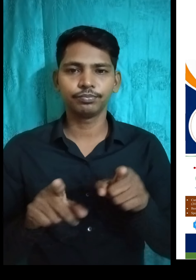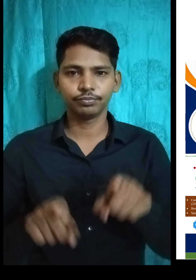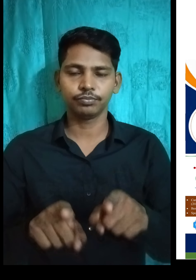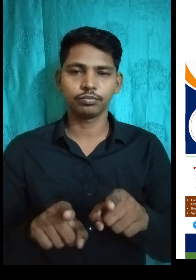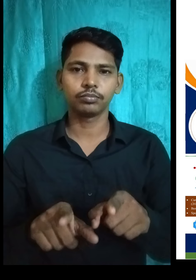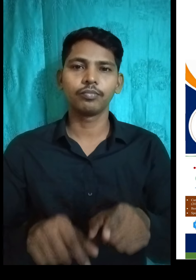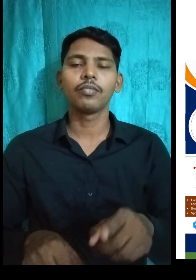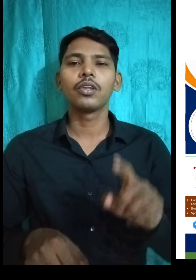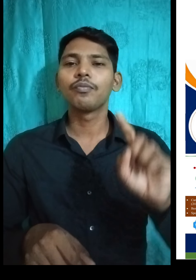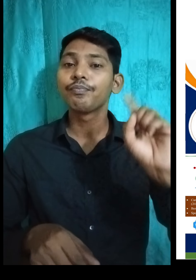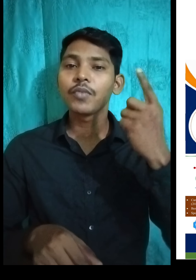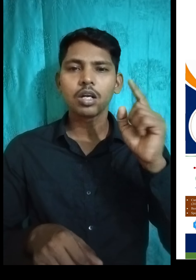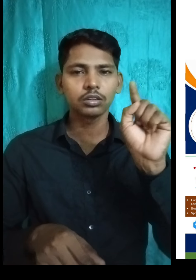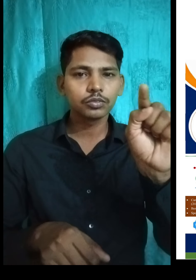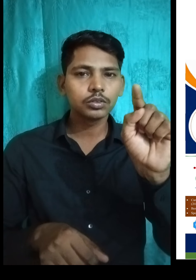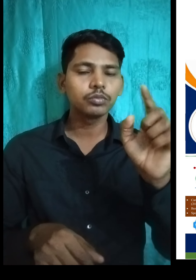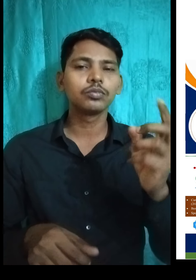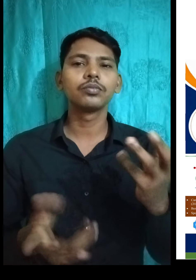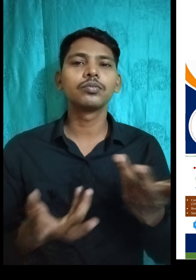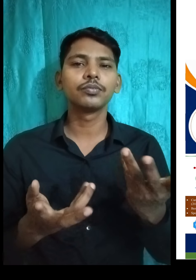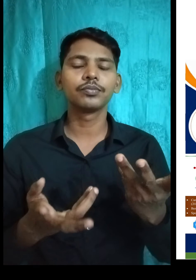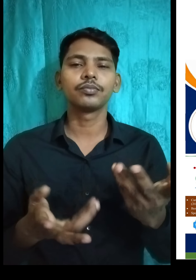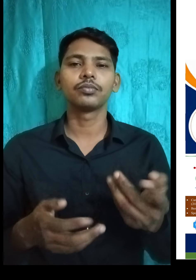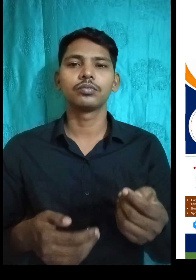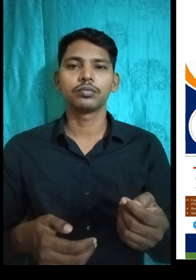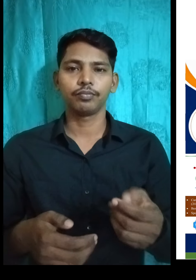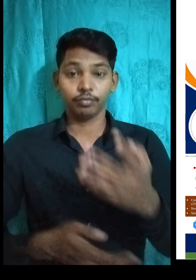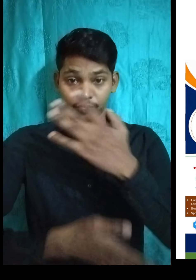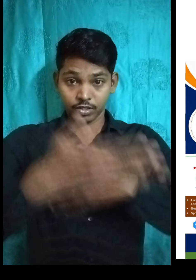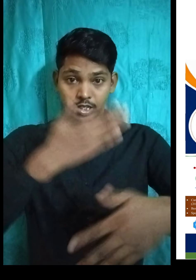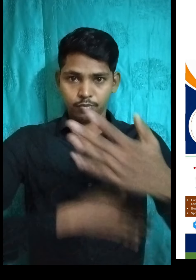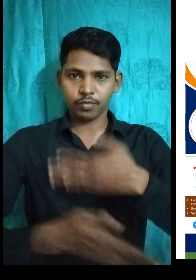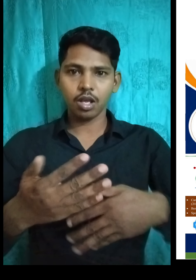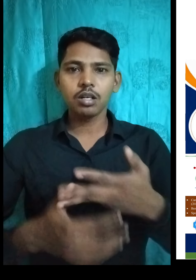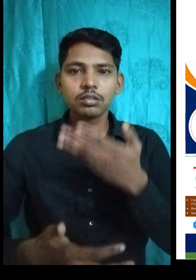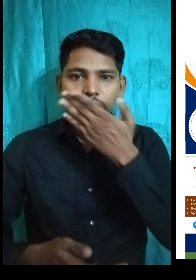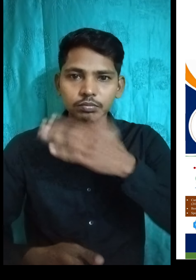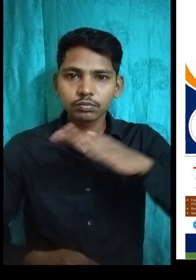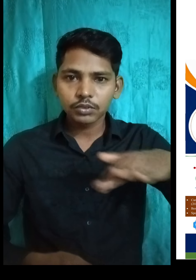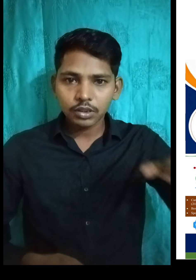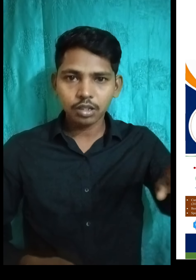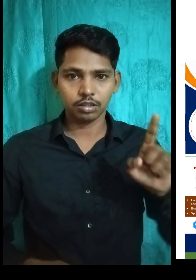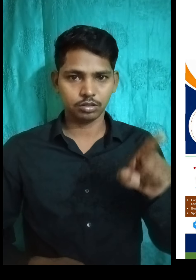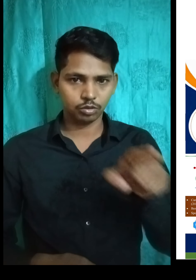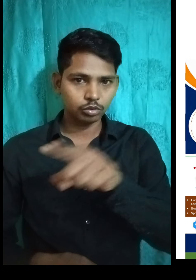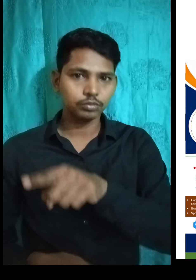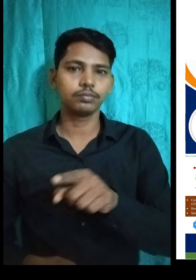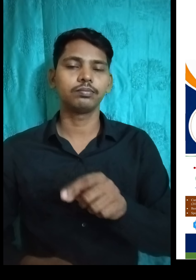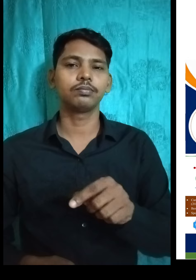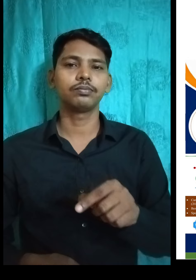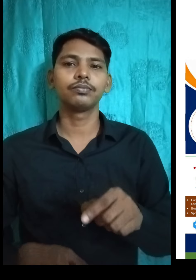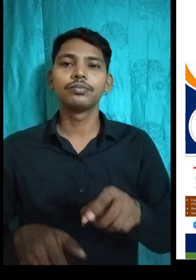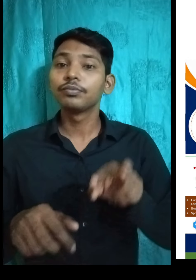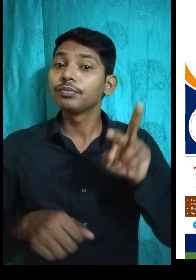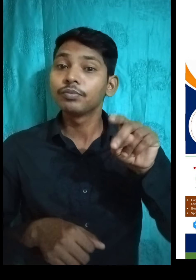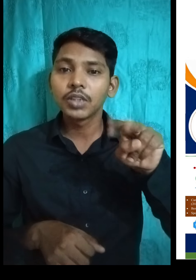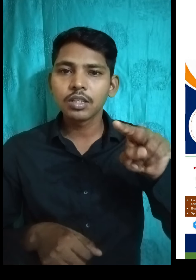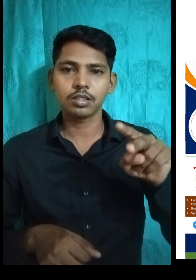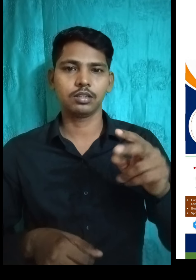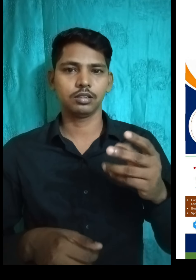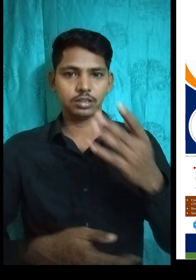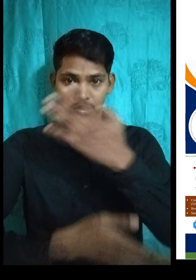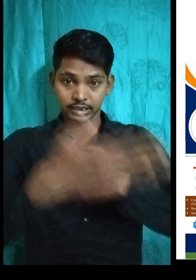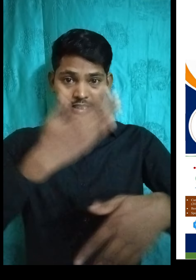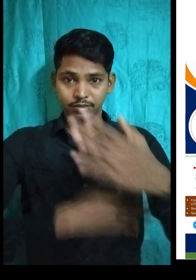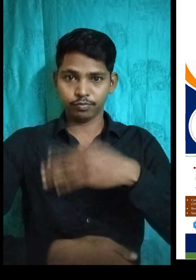हूँ। तो पहला बिंदु जो मेरा चर्चा का है वह है दिव्यांग विद्यार्थियों के लिए, यानी कि दिव्यांग